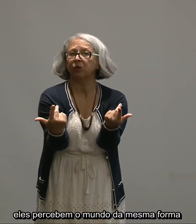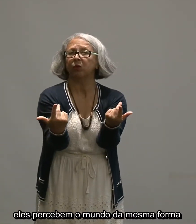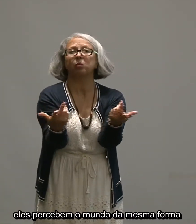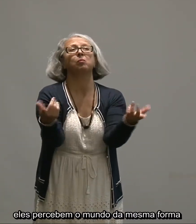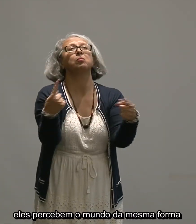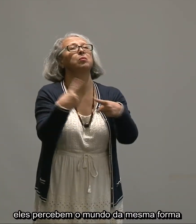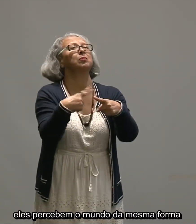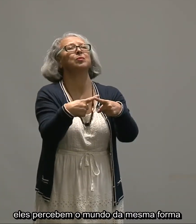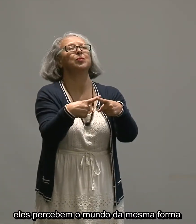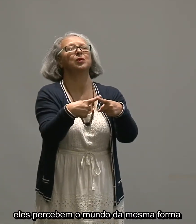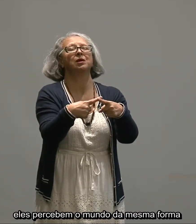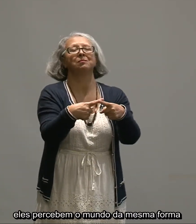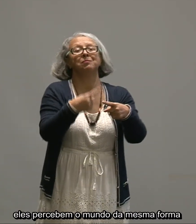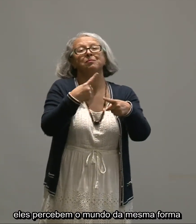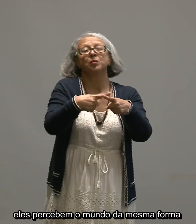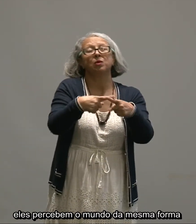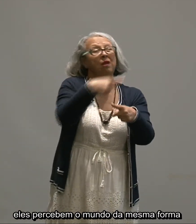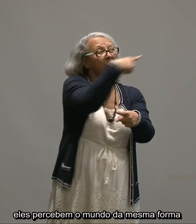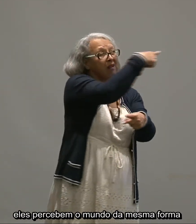Eles percebem o mundo da mesma forma